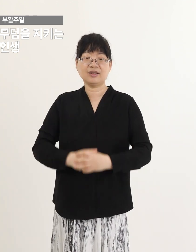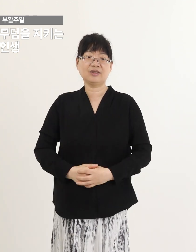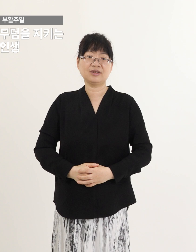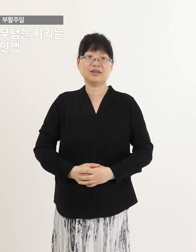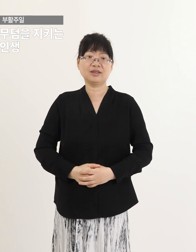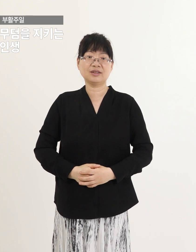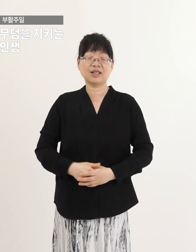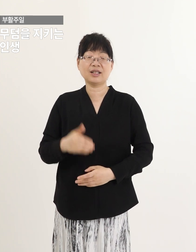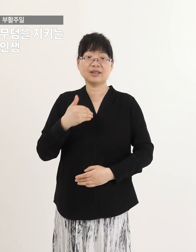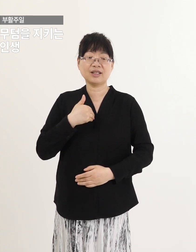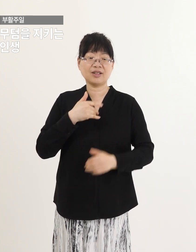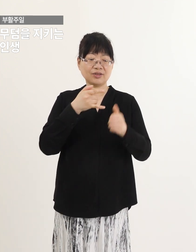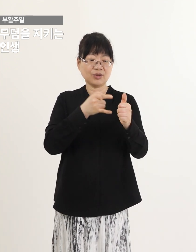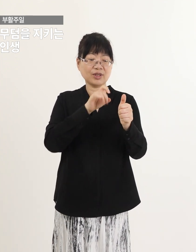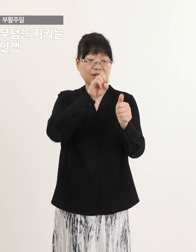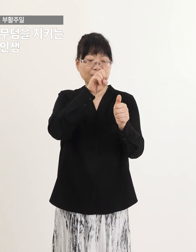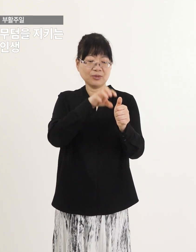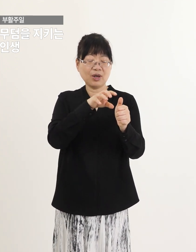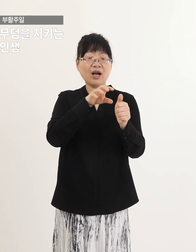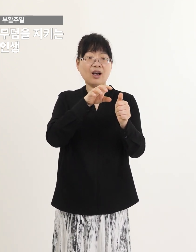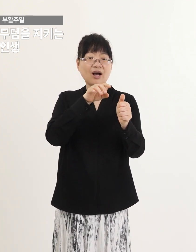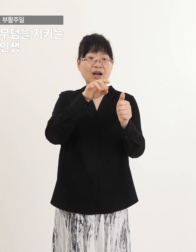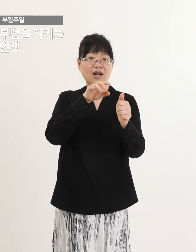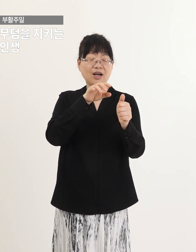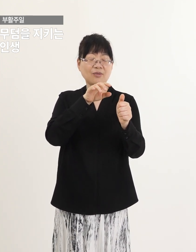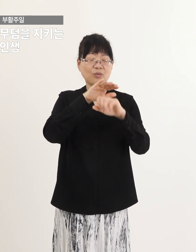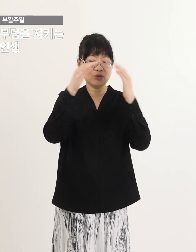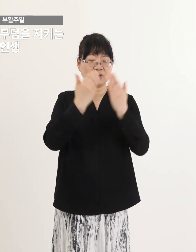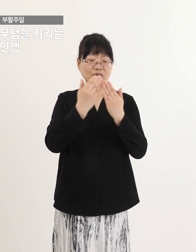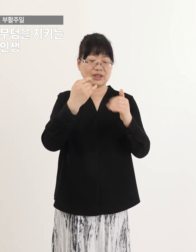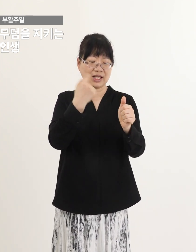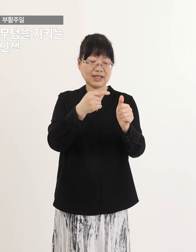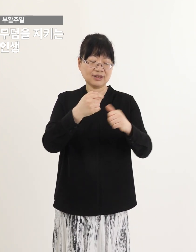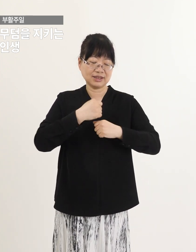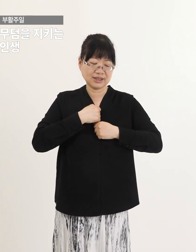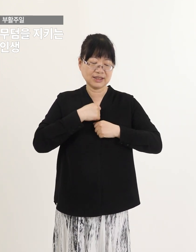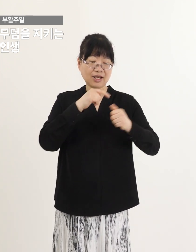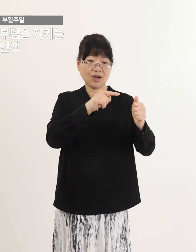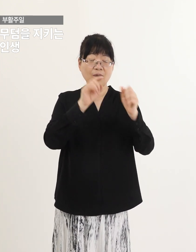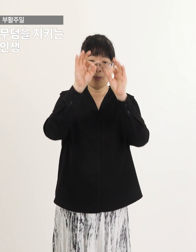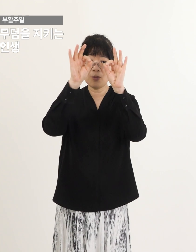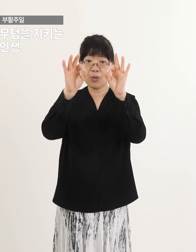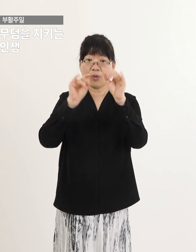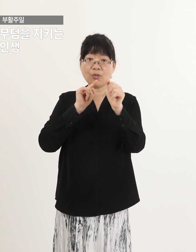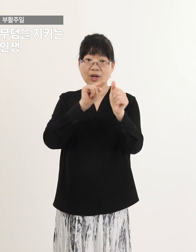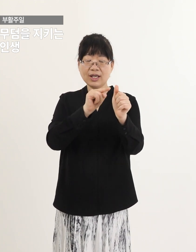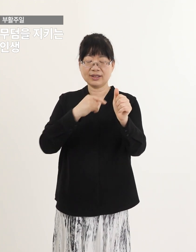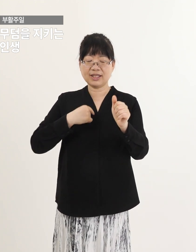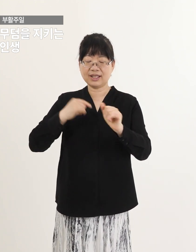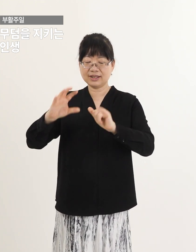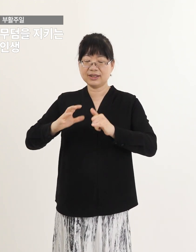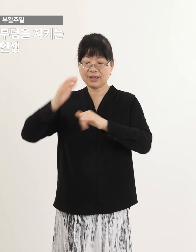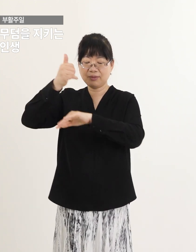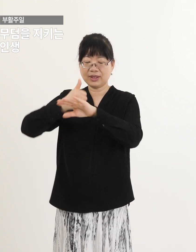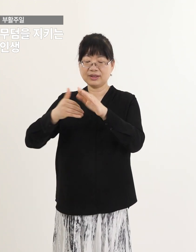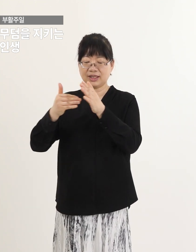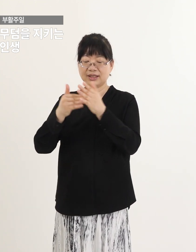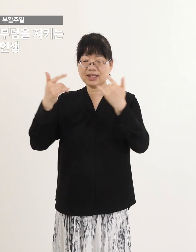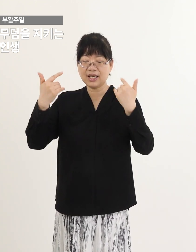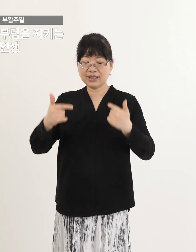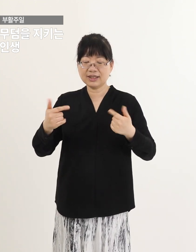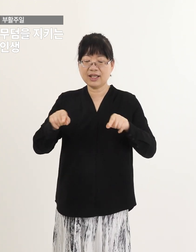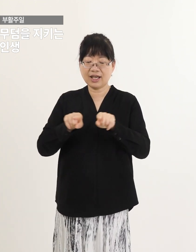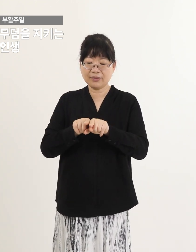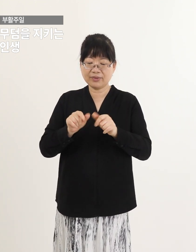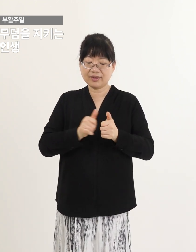시작. 내가 너희에게 분부한 모든 것을 가르쳐 지키게 하라. 볼지어다 내가 세상 끝날까지 너희와 항상